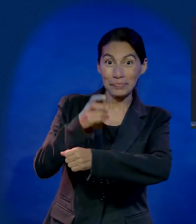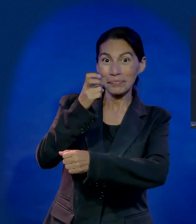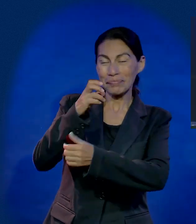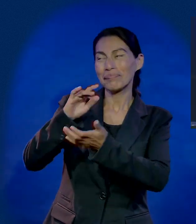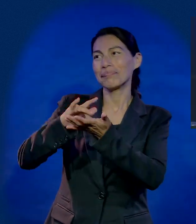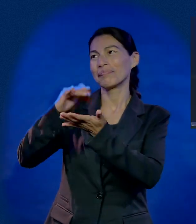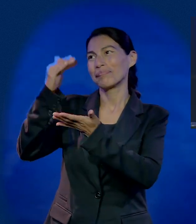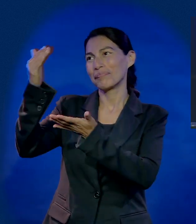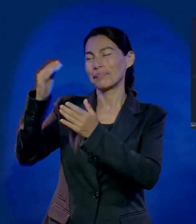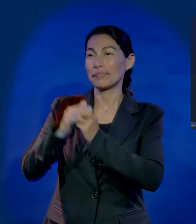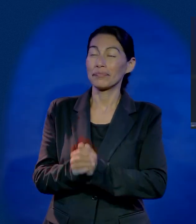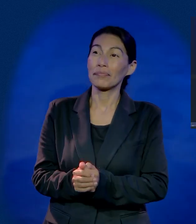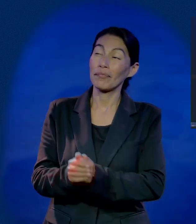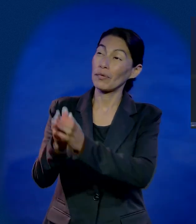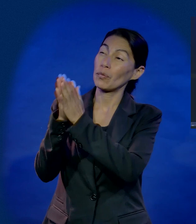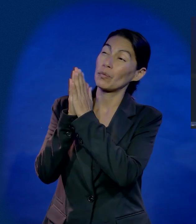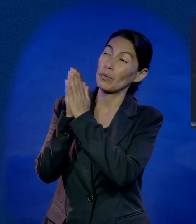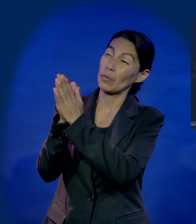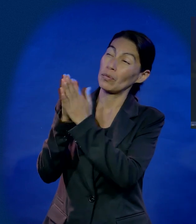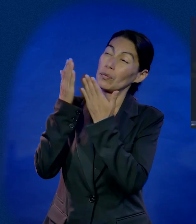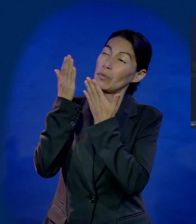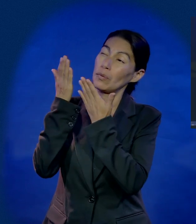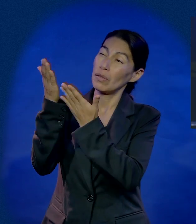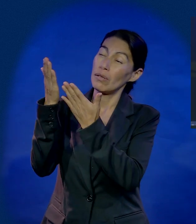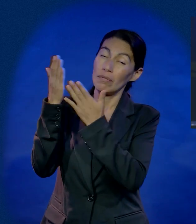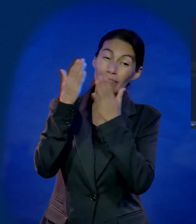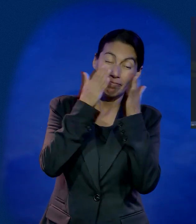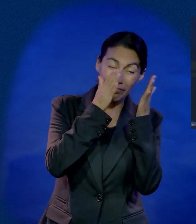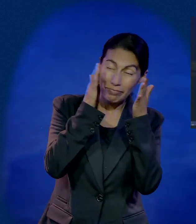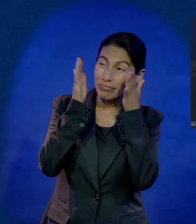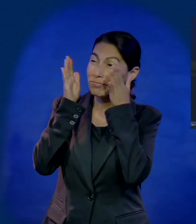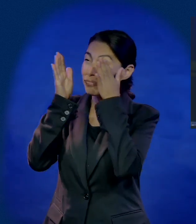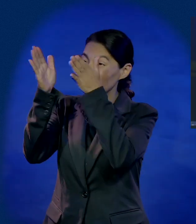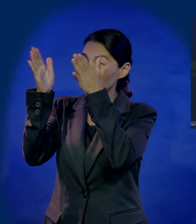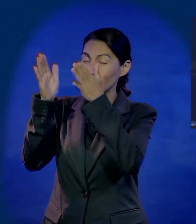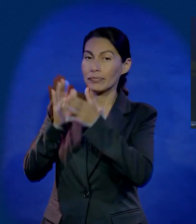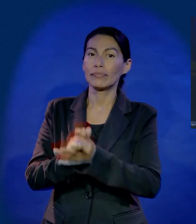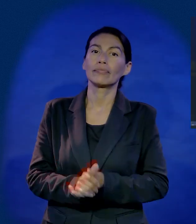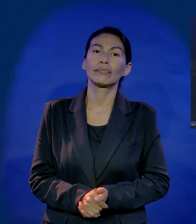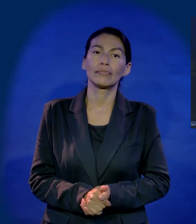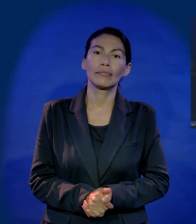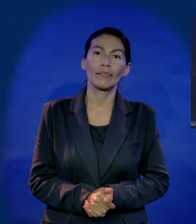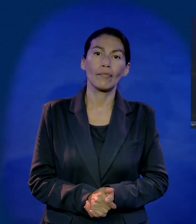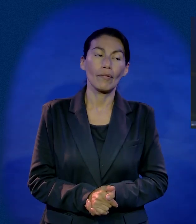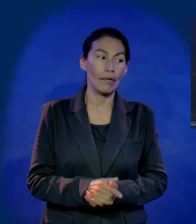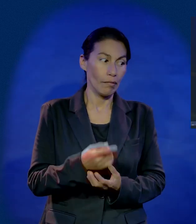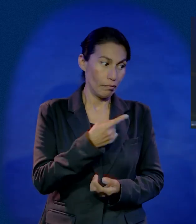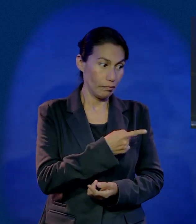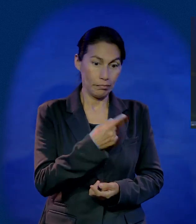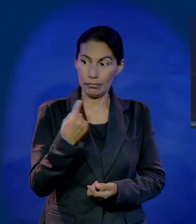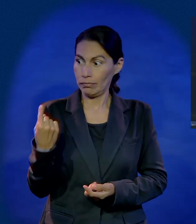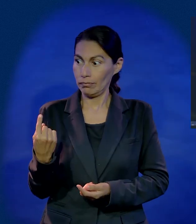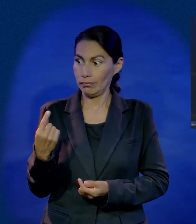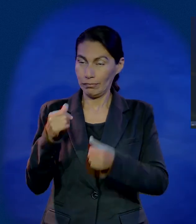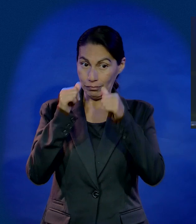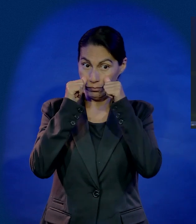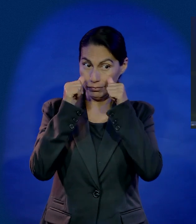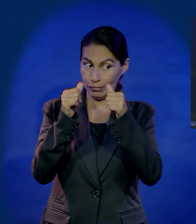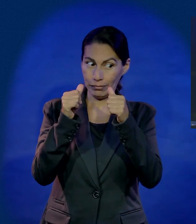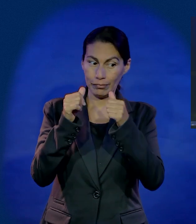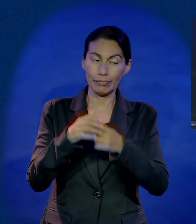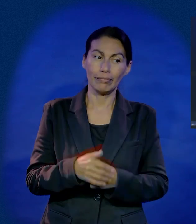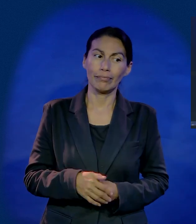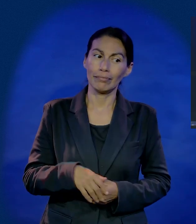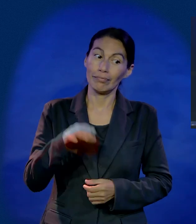nosotros y vamos a suplicar al Señor que nos ayude a concentrarnos. Dile al que está al lado,